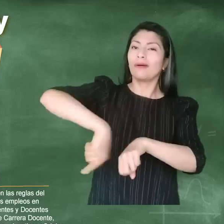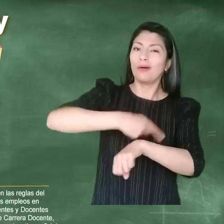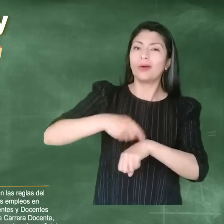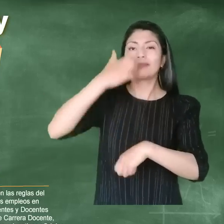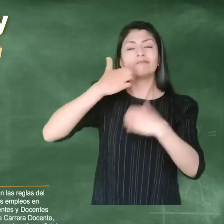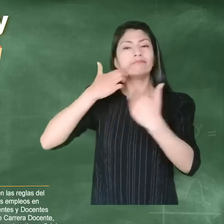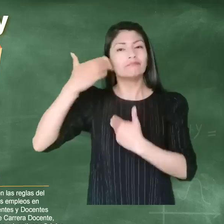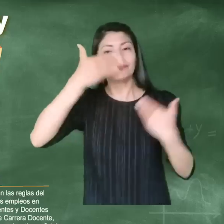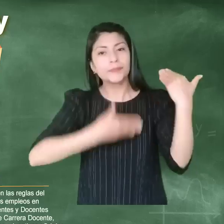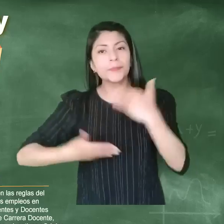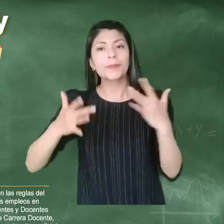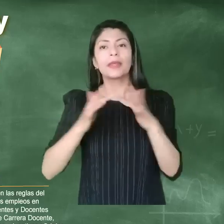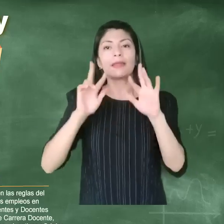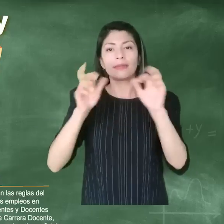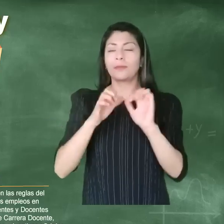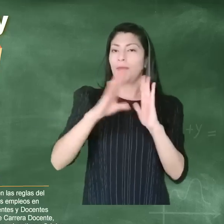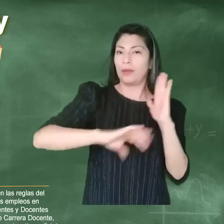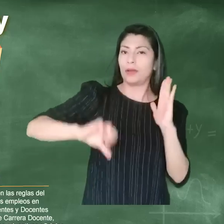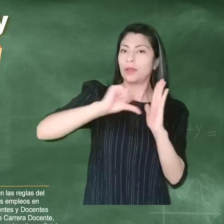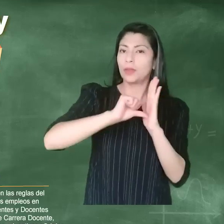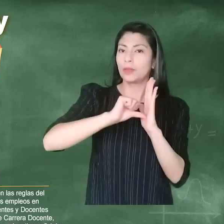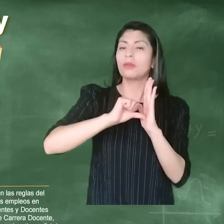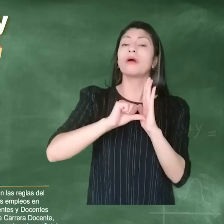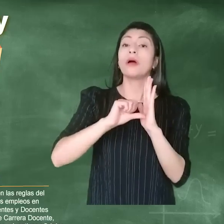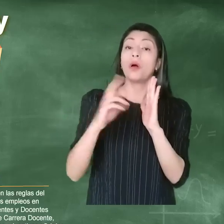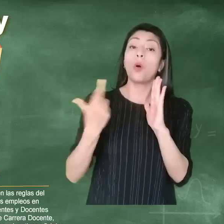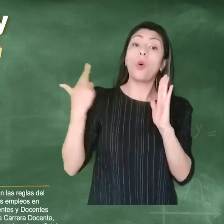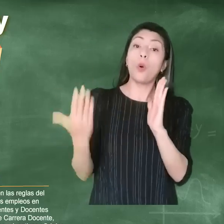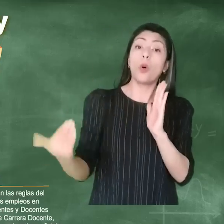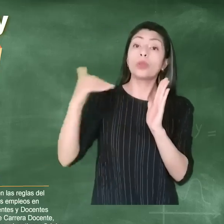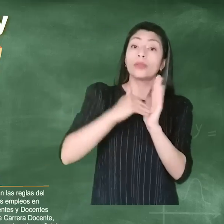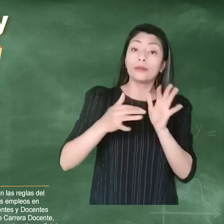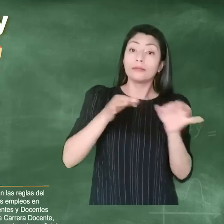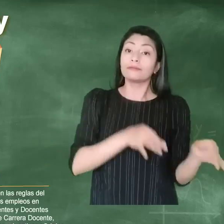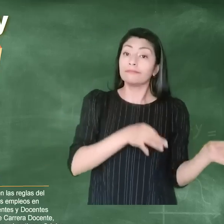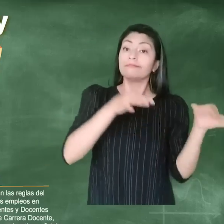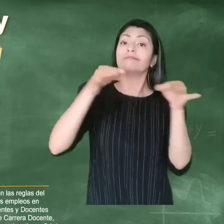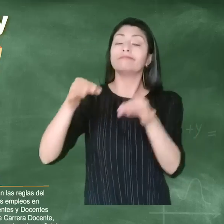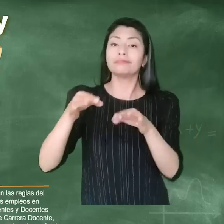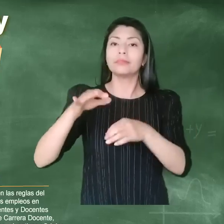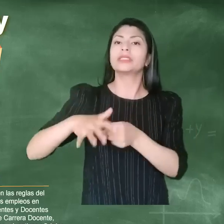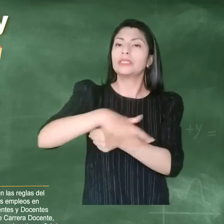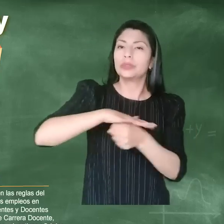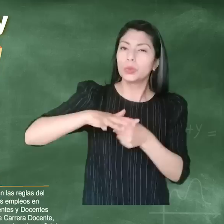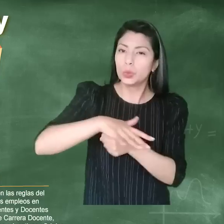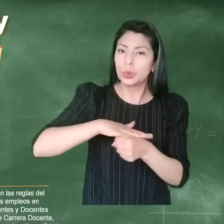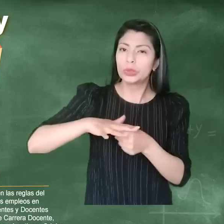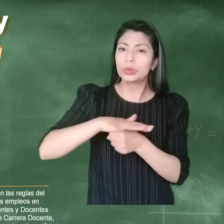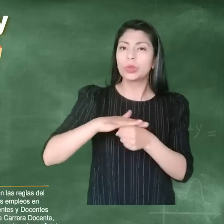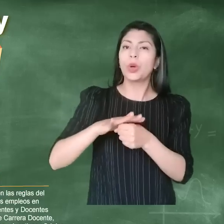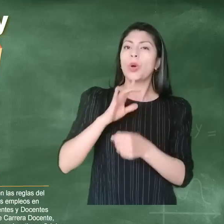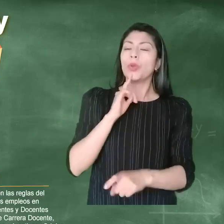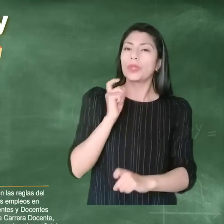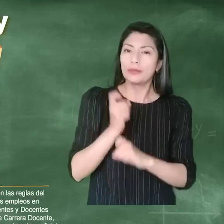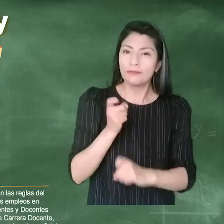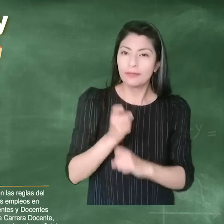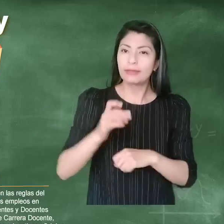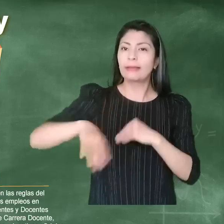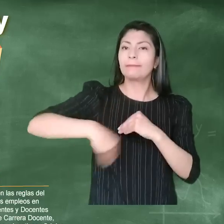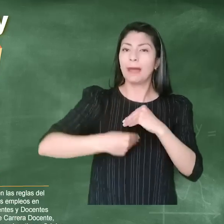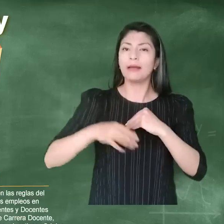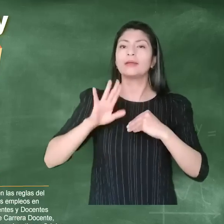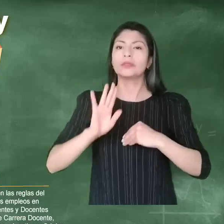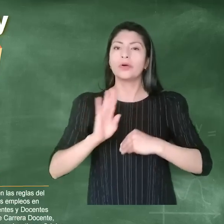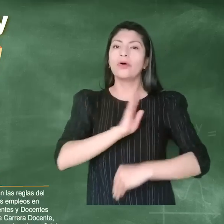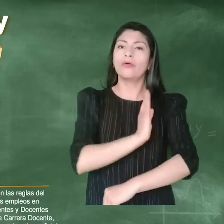de acceso a las pruebas escritas de que trata este artículo, no se reprogramarán por causa de situaciones particulares,